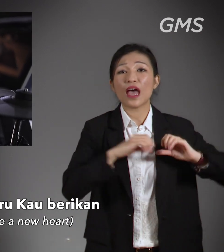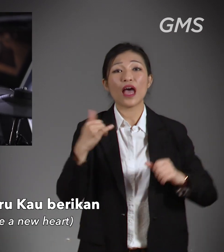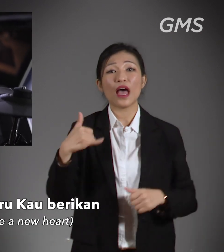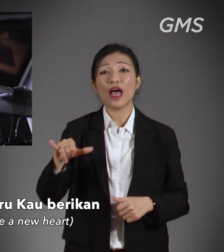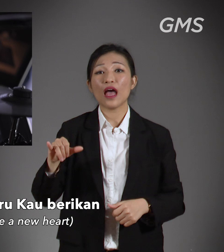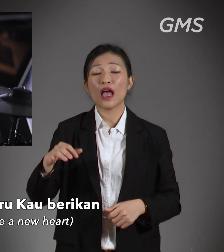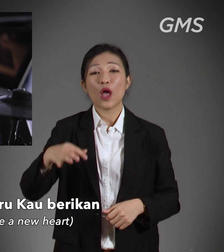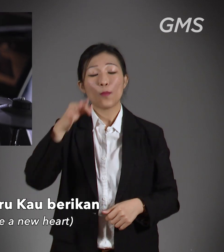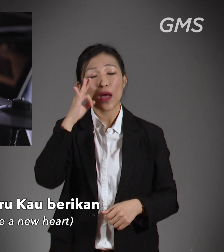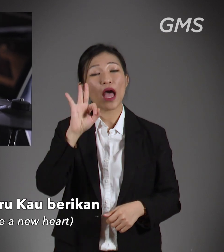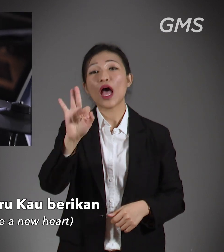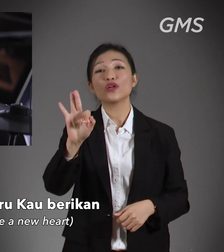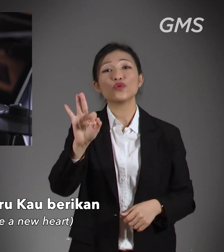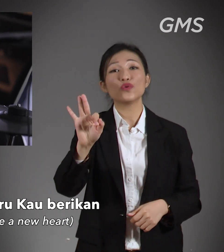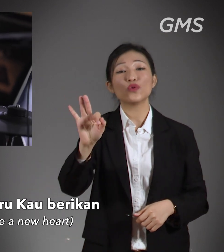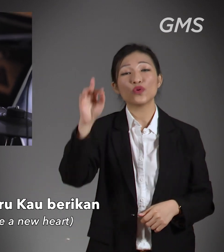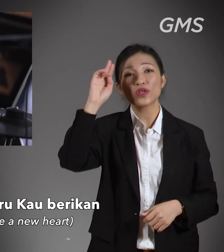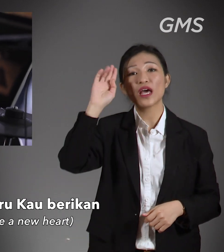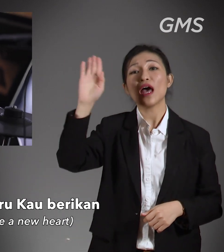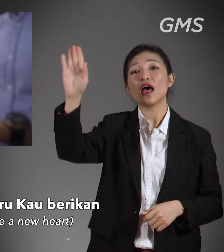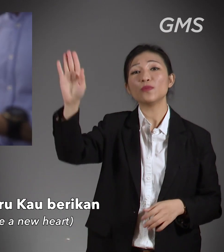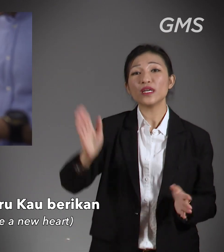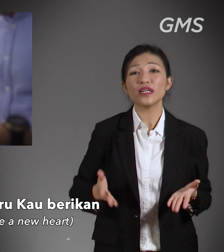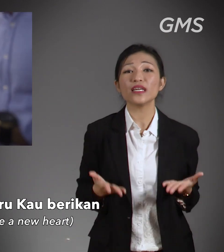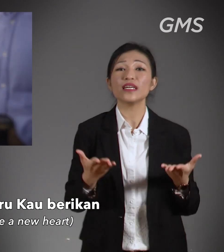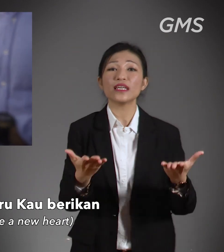Hati yang baru Kau